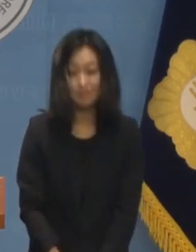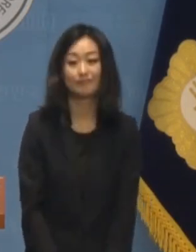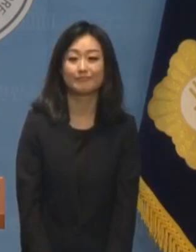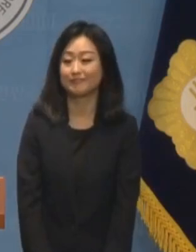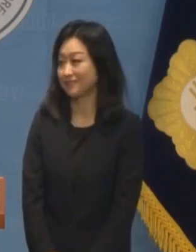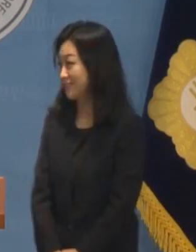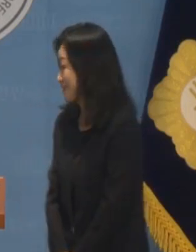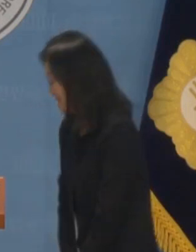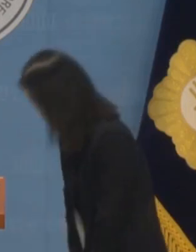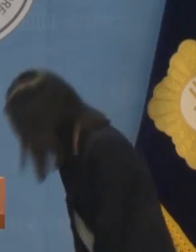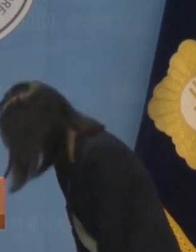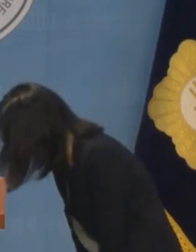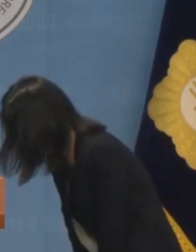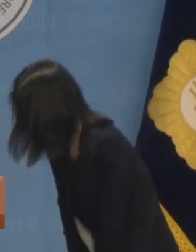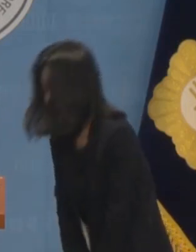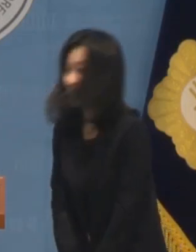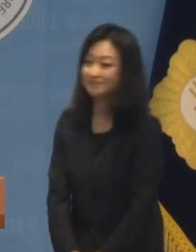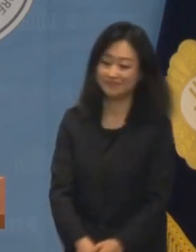감사합니다.